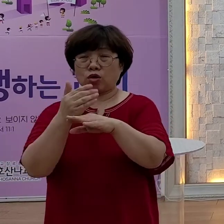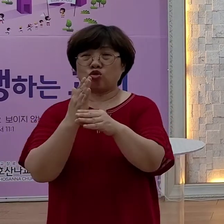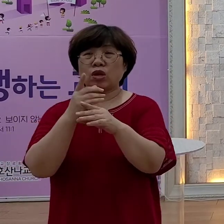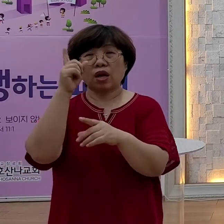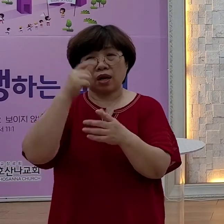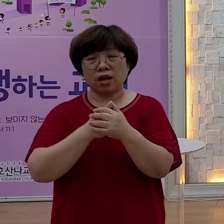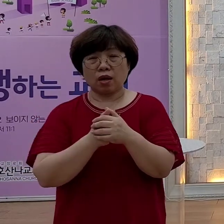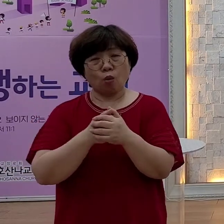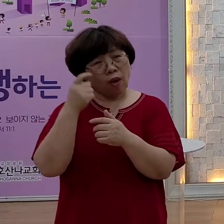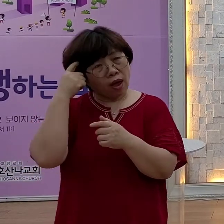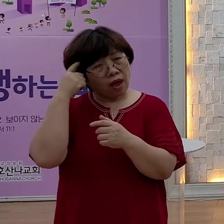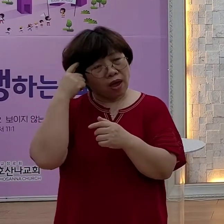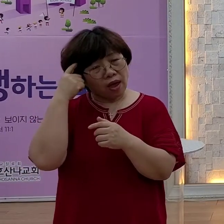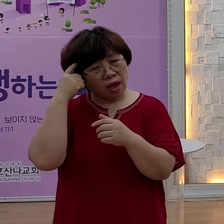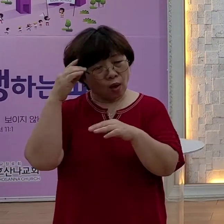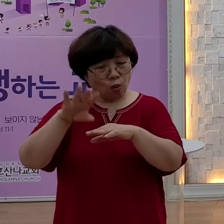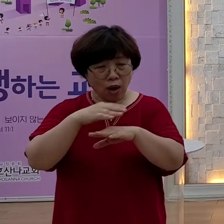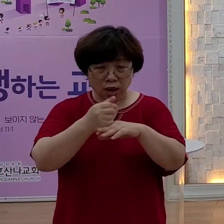1000번제를 드렸어요.